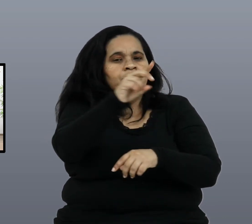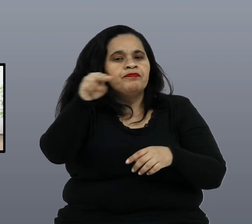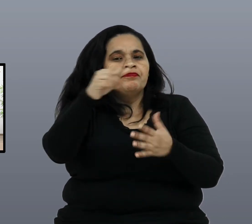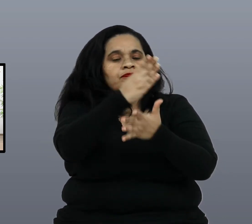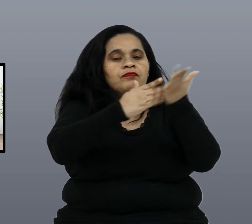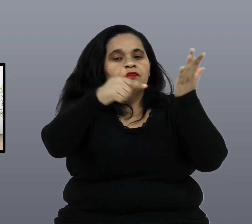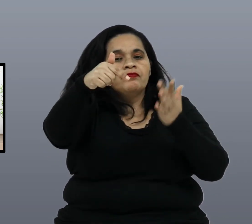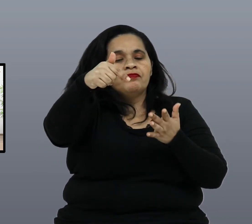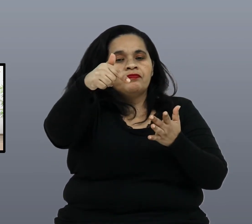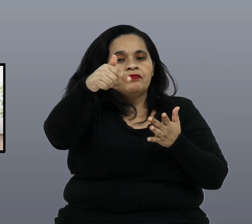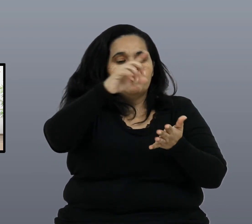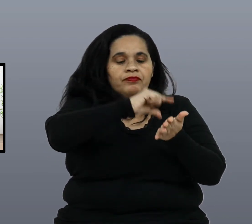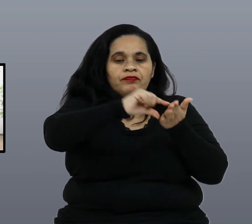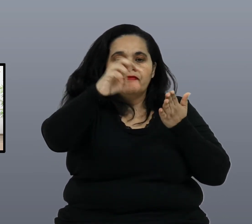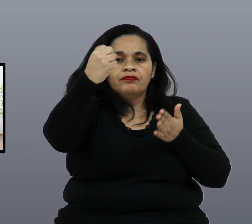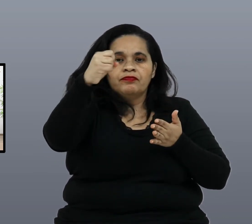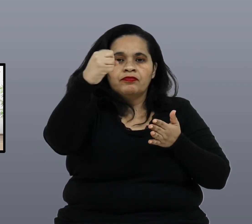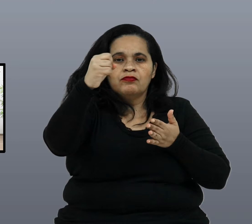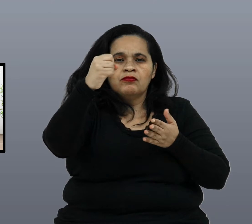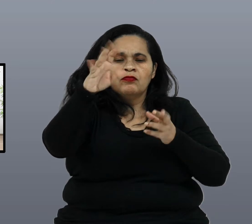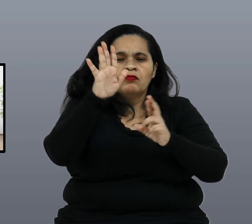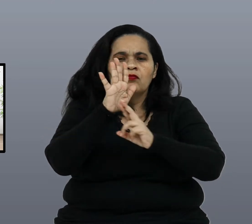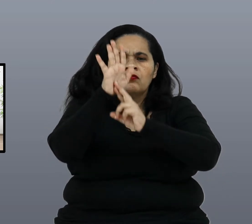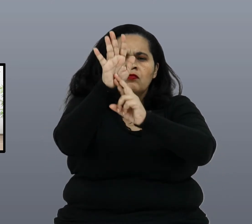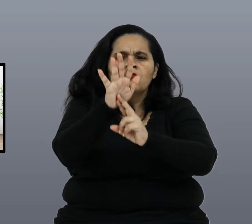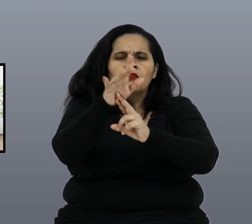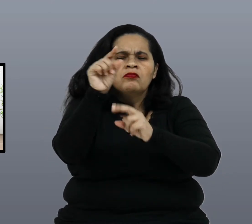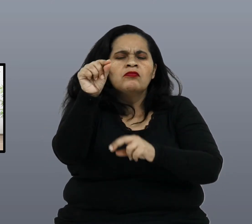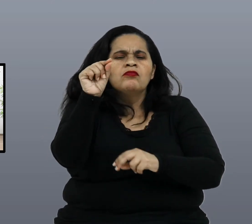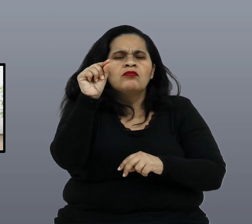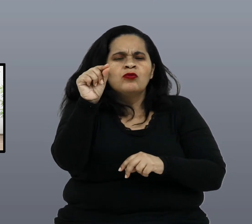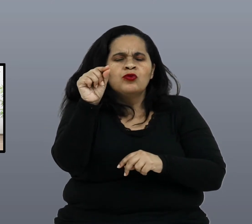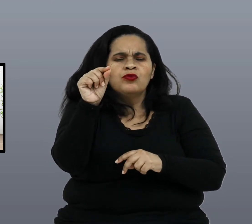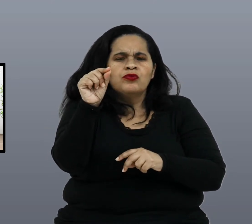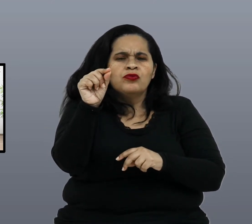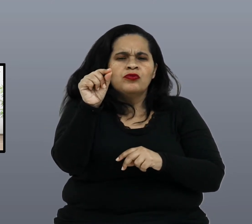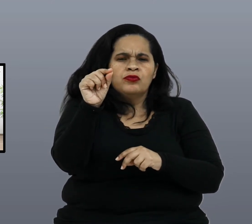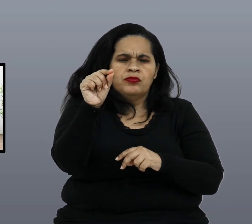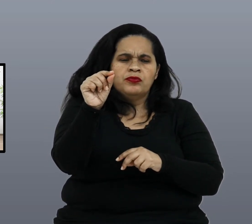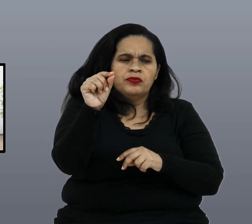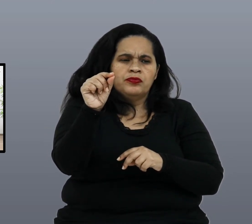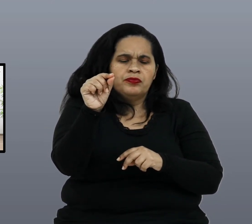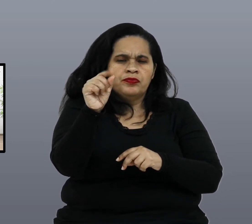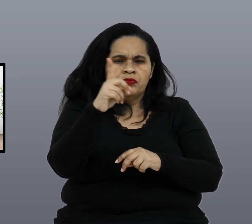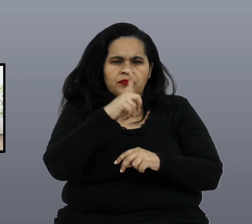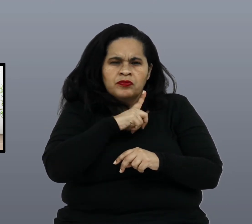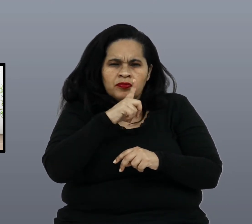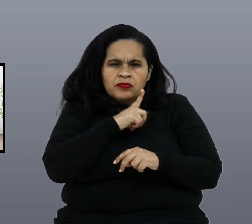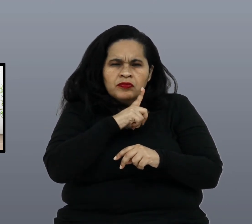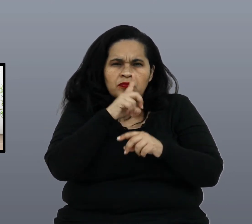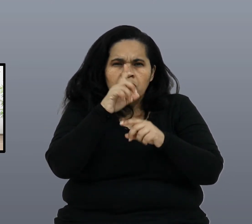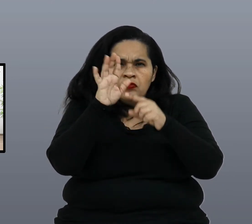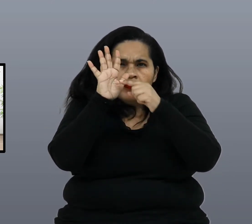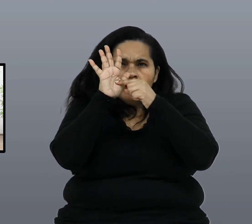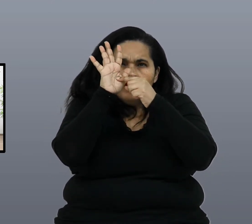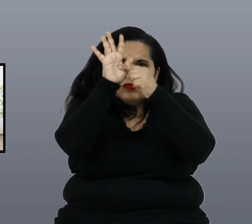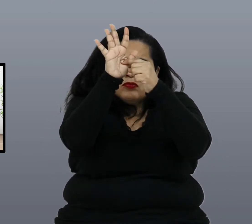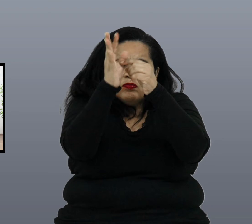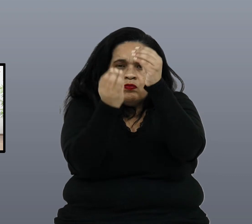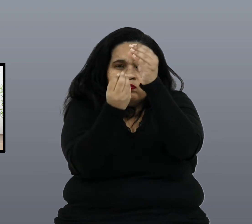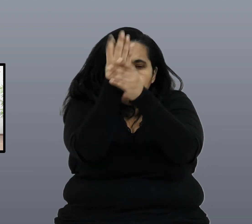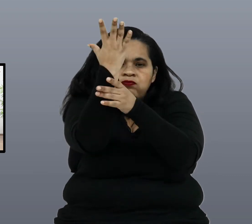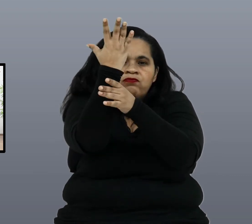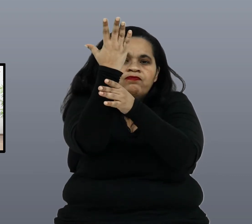8. Né? O que representa essa ponta pequena que vai surgir aí no meio desses outros 10